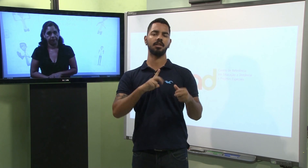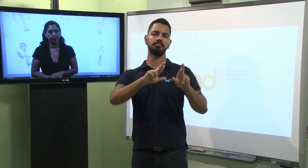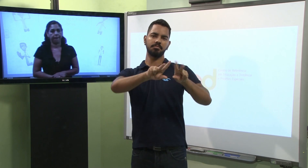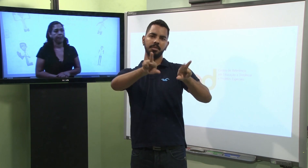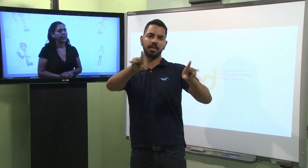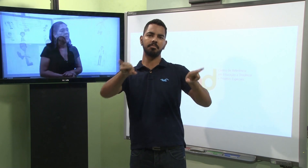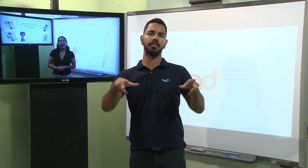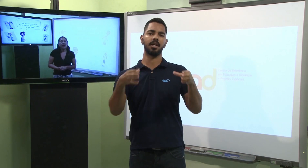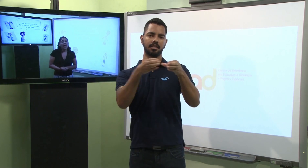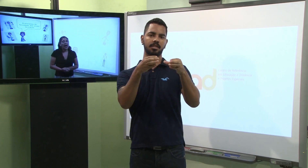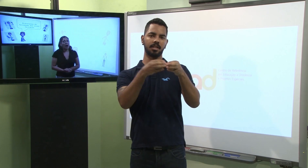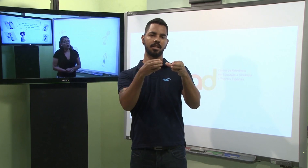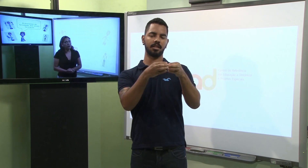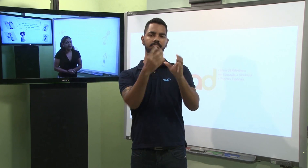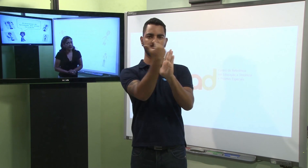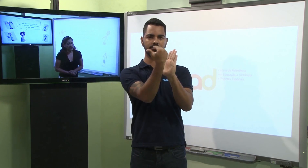perto.